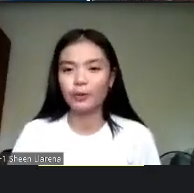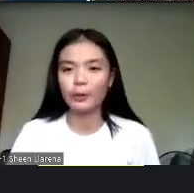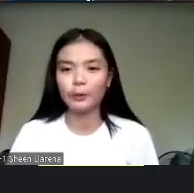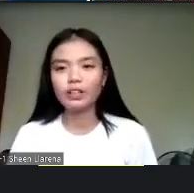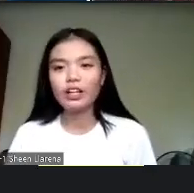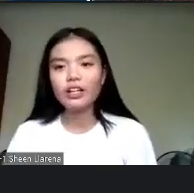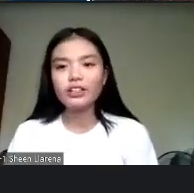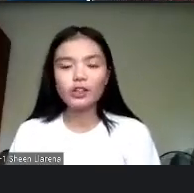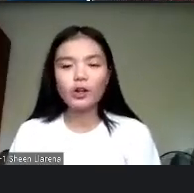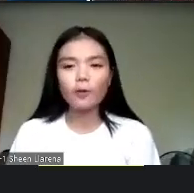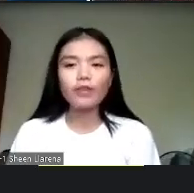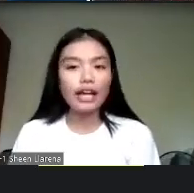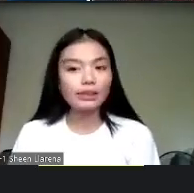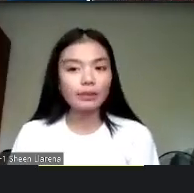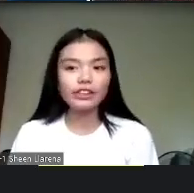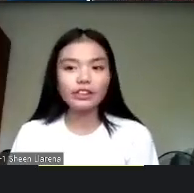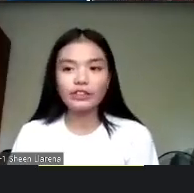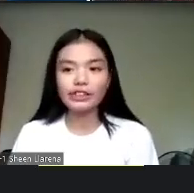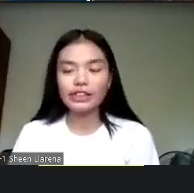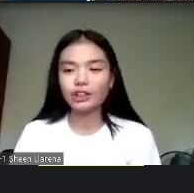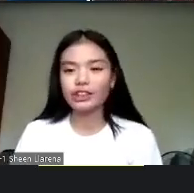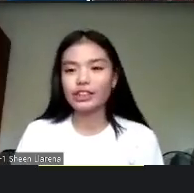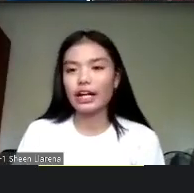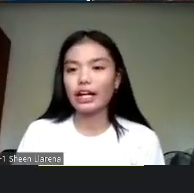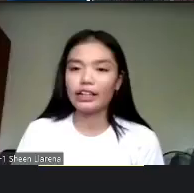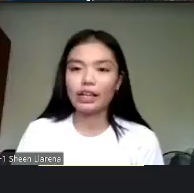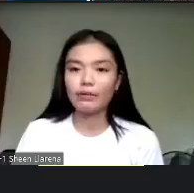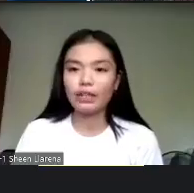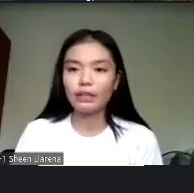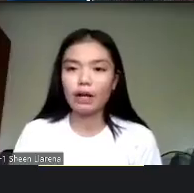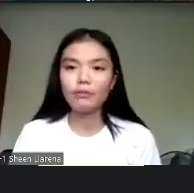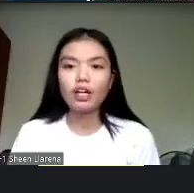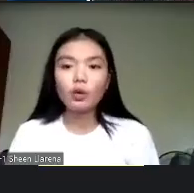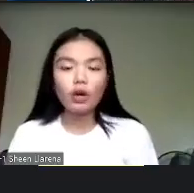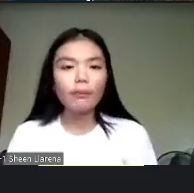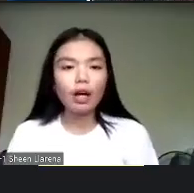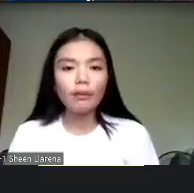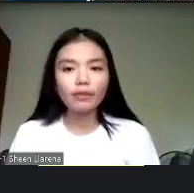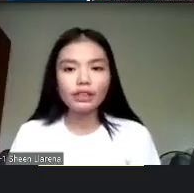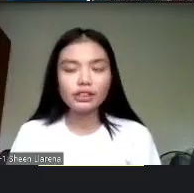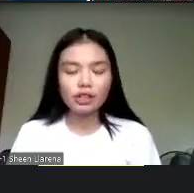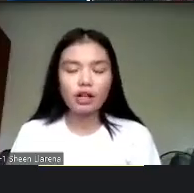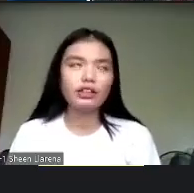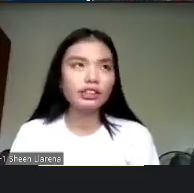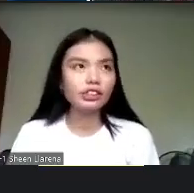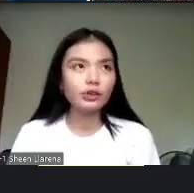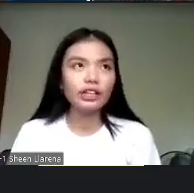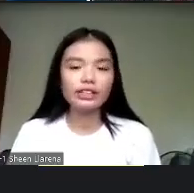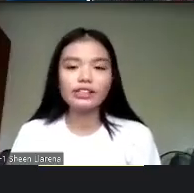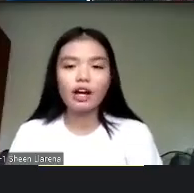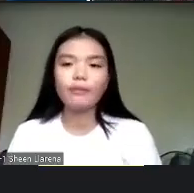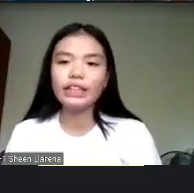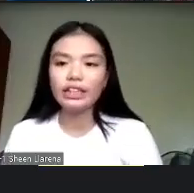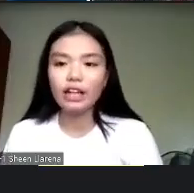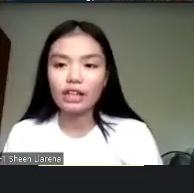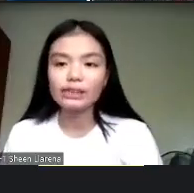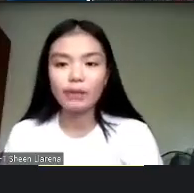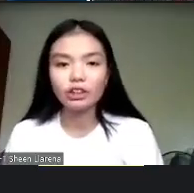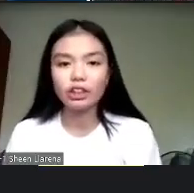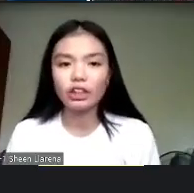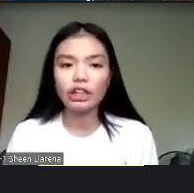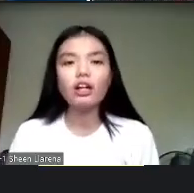knowledge from you. So as pre-service teachers, gaya nga ng sabi ni Ma'am, the students